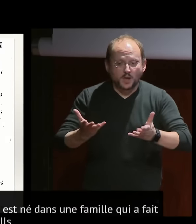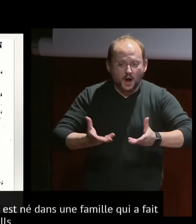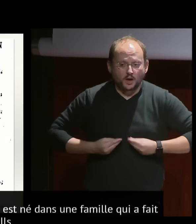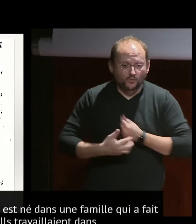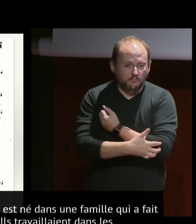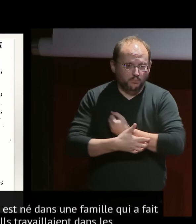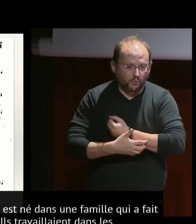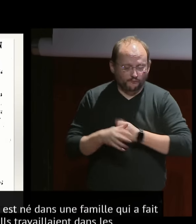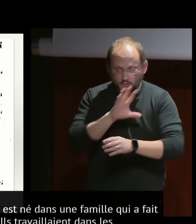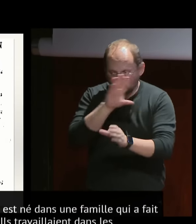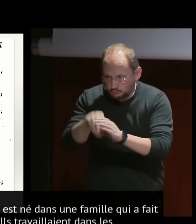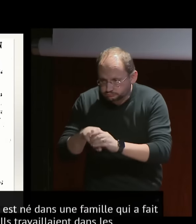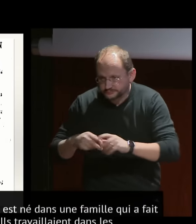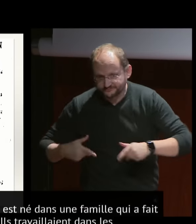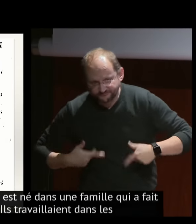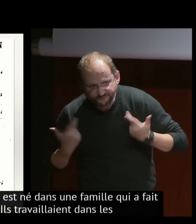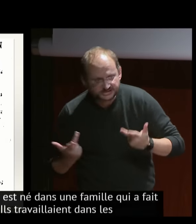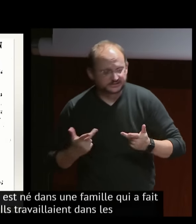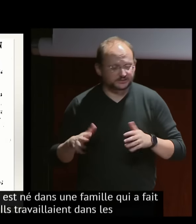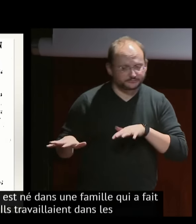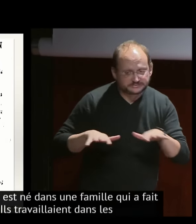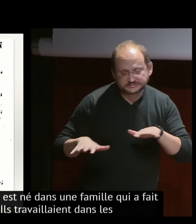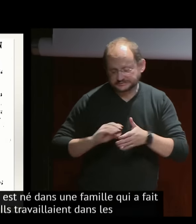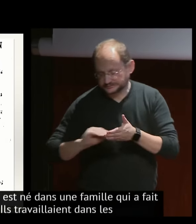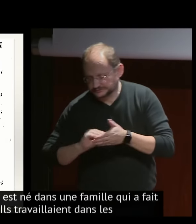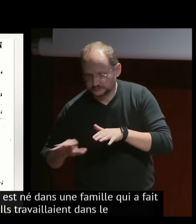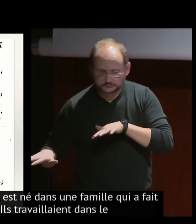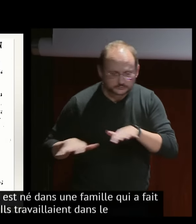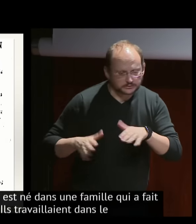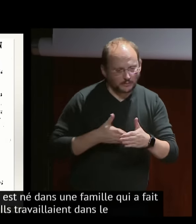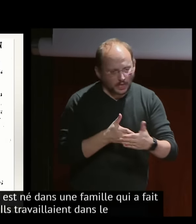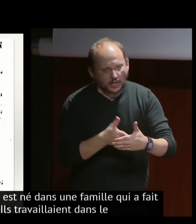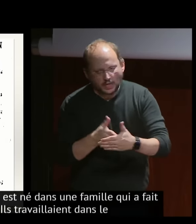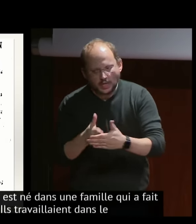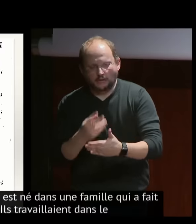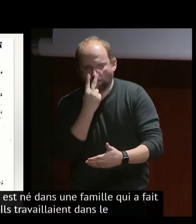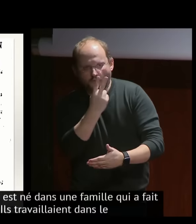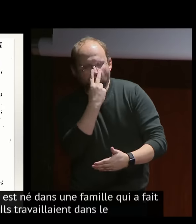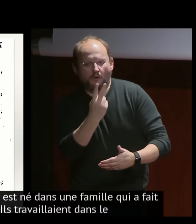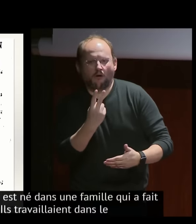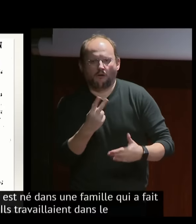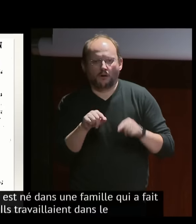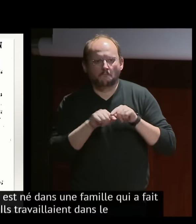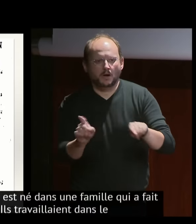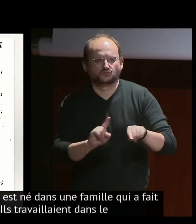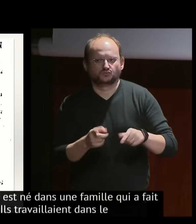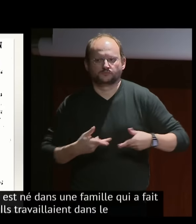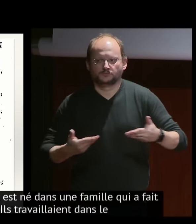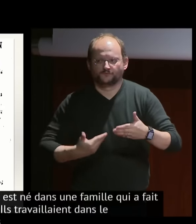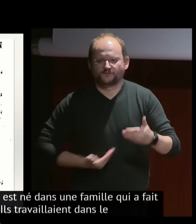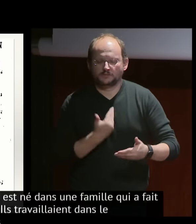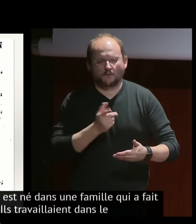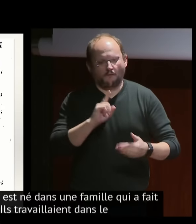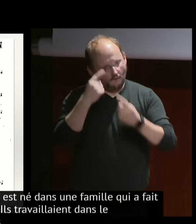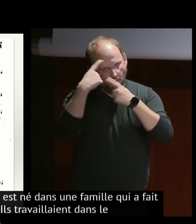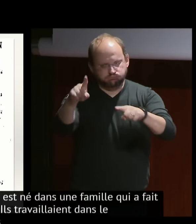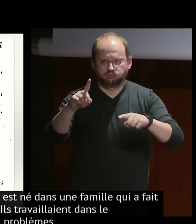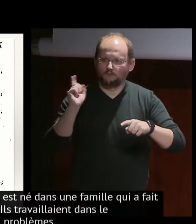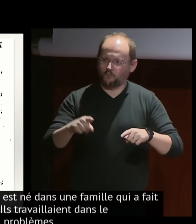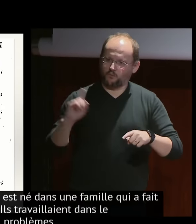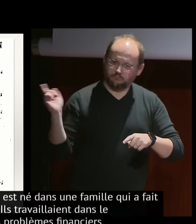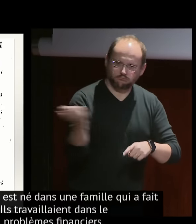différents problèmes financiers. Ils ont été obligés de déménager. Voilà, ils ont vécu